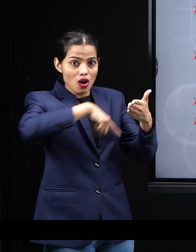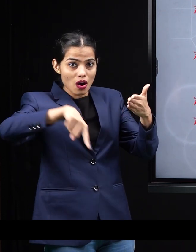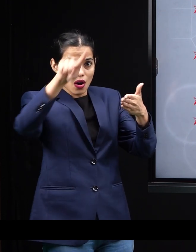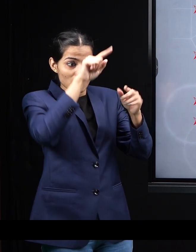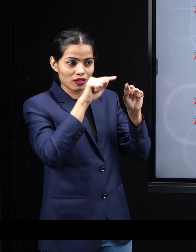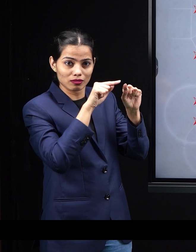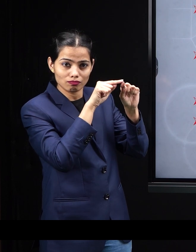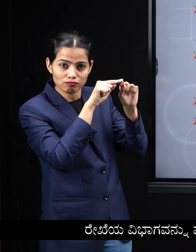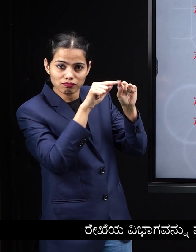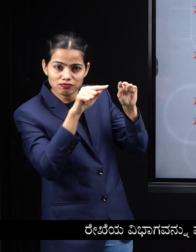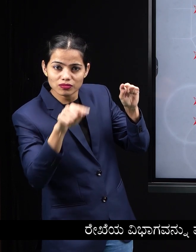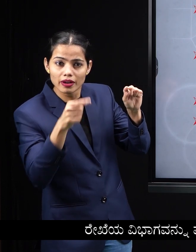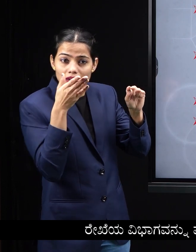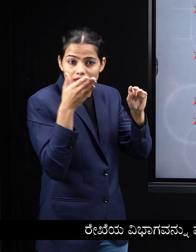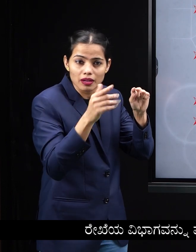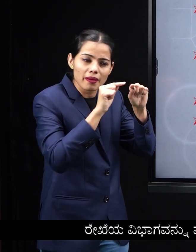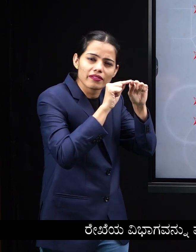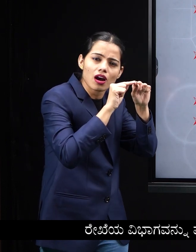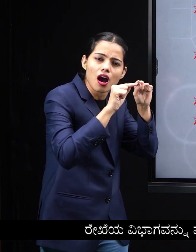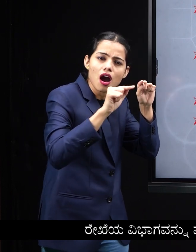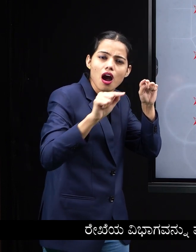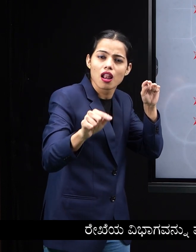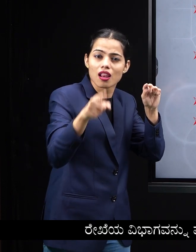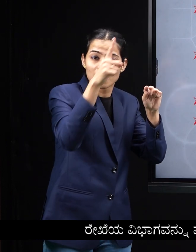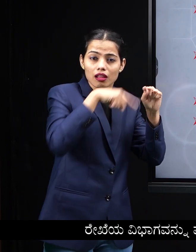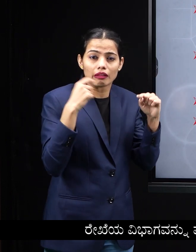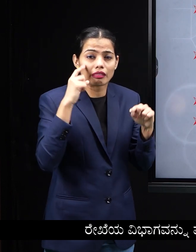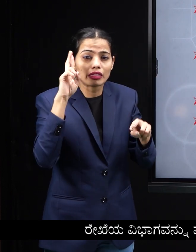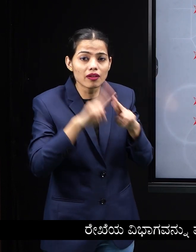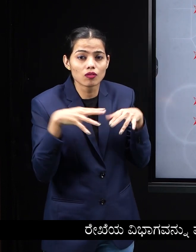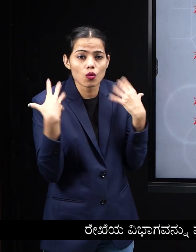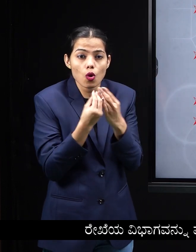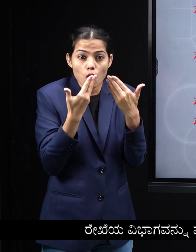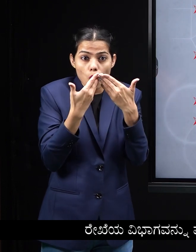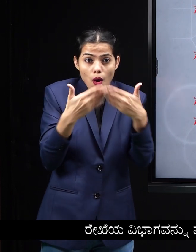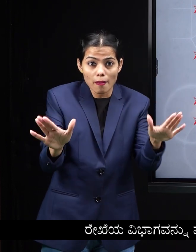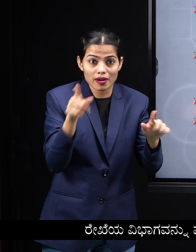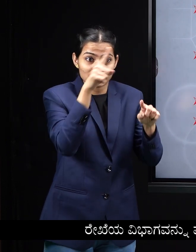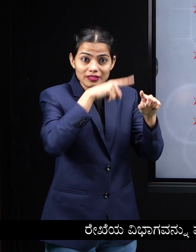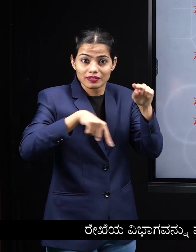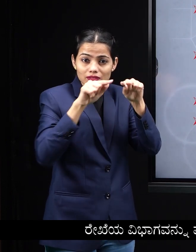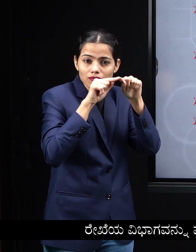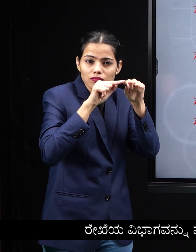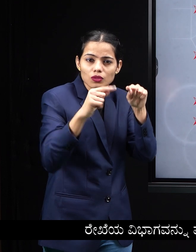ಸುತ್ತಳತೆ ರೇಖೆಯ ವಿಭಾಗವನ್ನು ಮಾಡಲು ನಾವು ಅದನ್ನು ತೆರೆದು ನೇರಗೊಳಿಸಿದರೆ ಅದು ವೃತ್ತದ